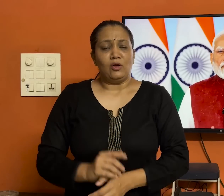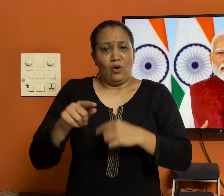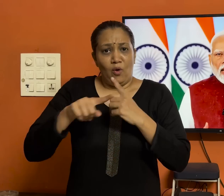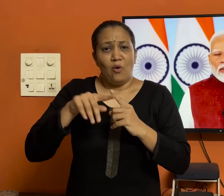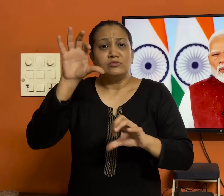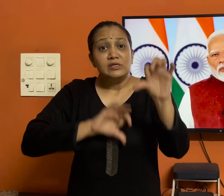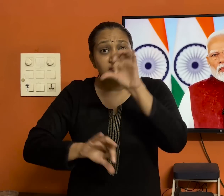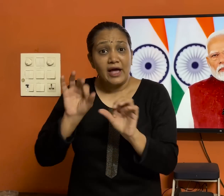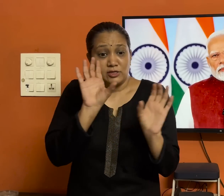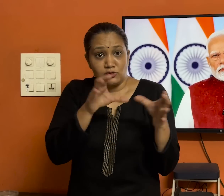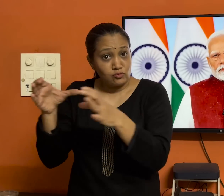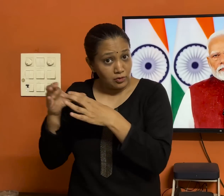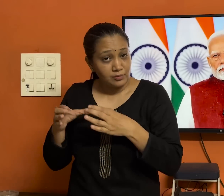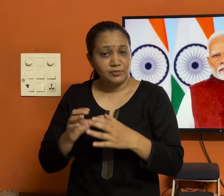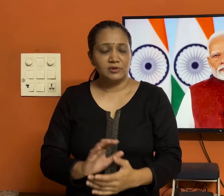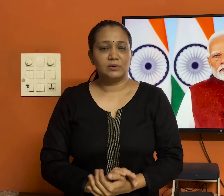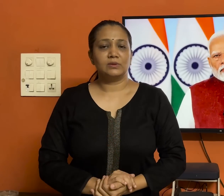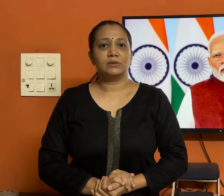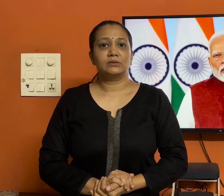हमारे वैज्ञानिकों को,